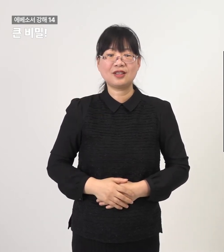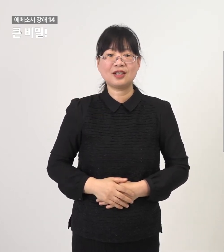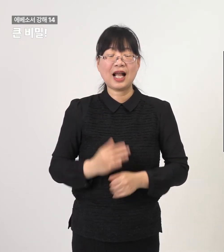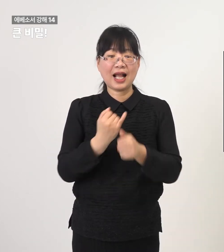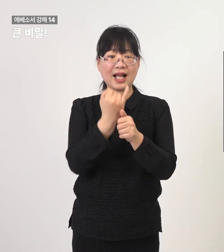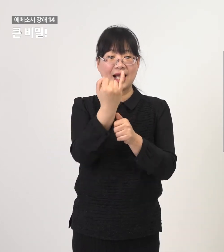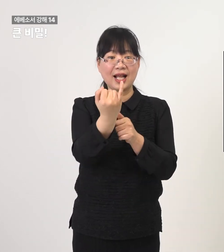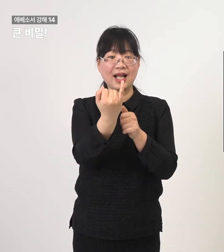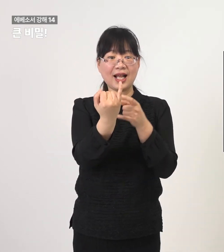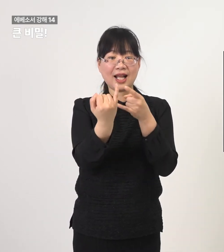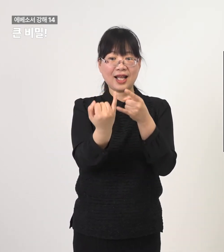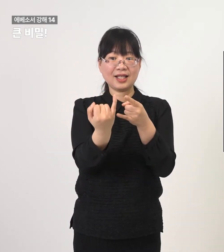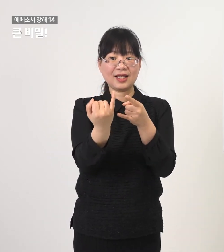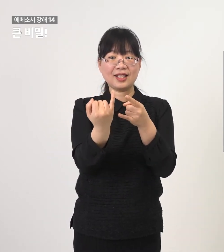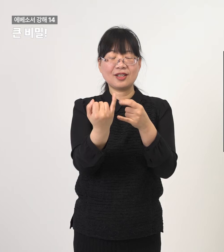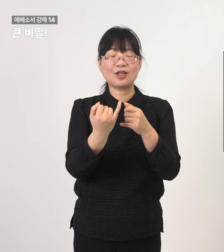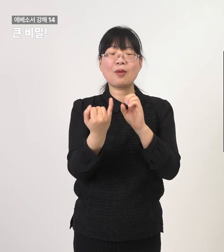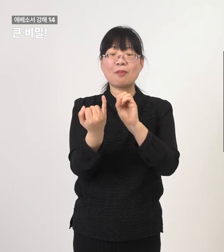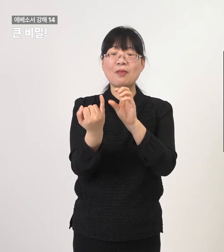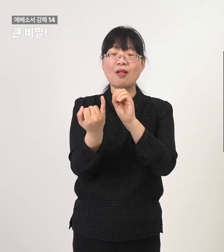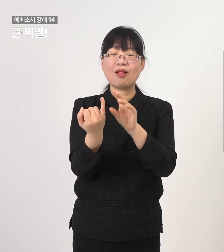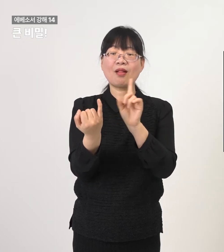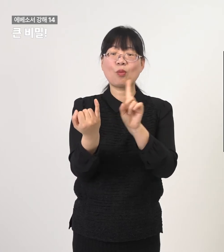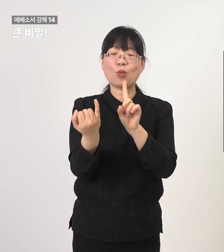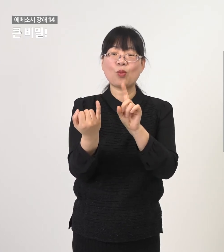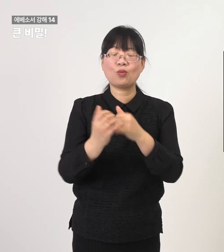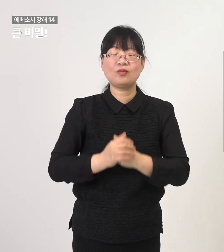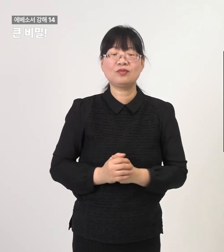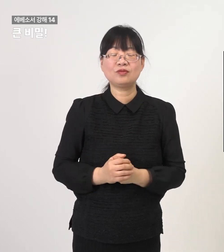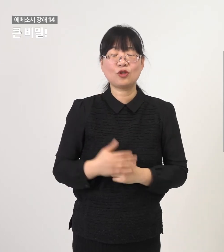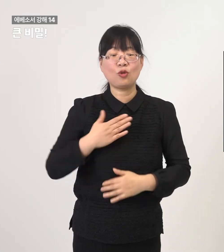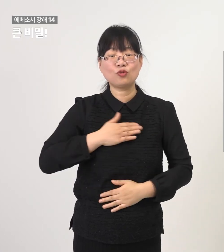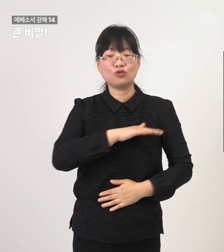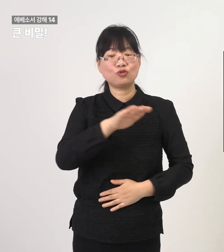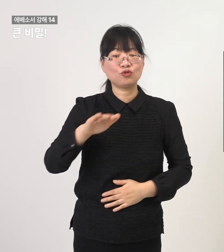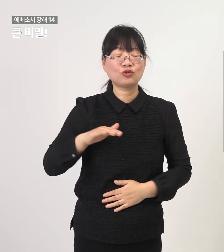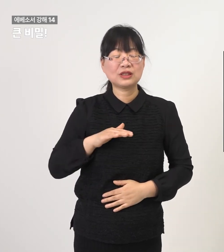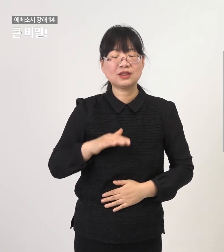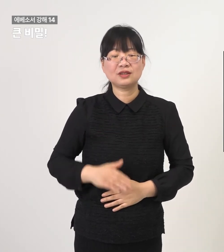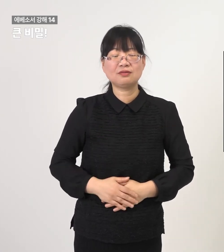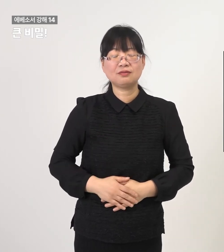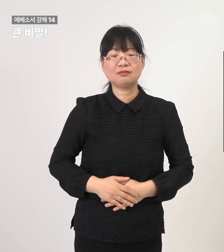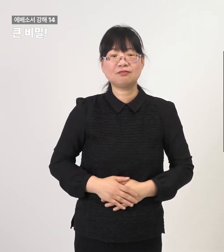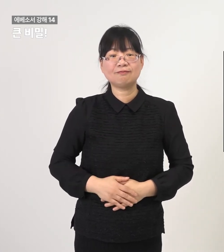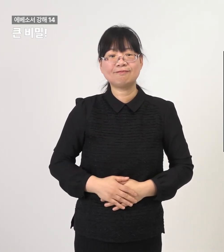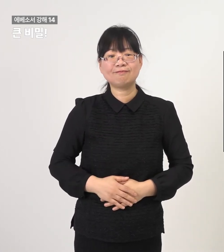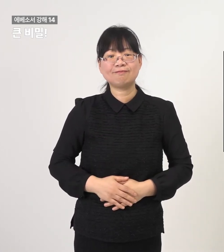아내 되는 사모님한테 그랬대요. 우리 그러지 말고